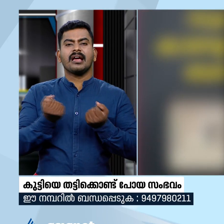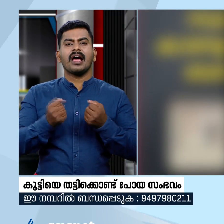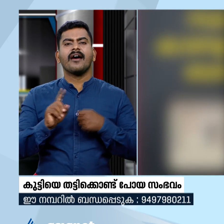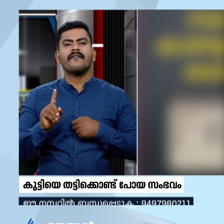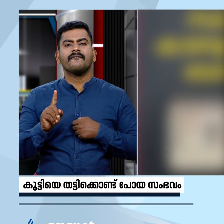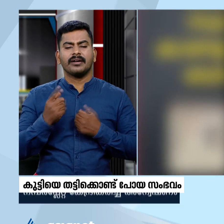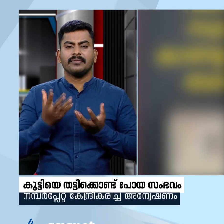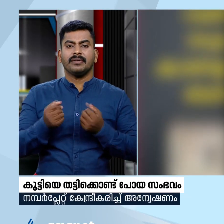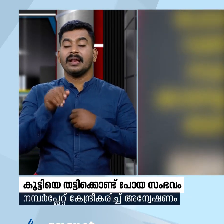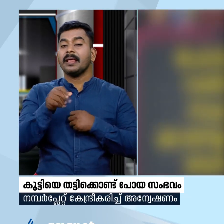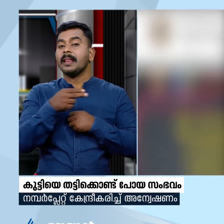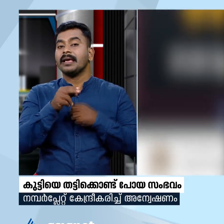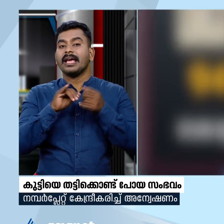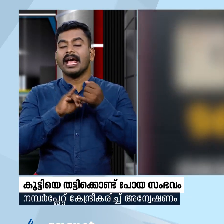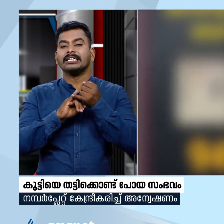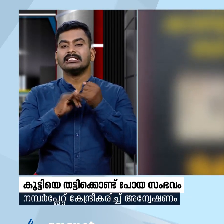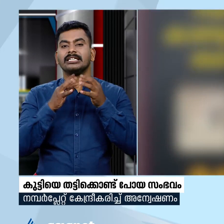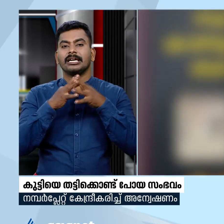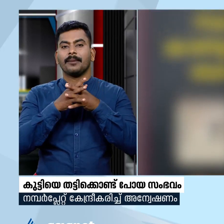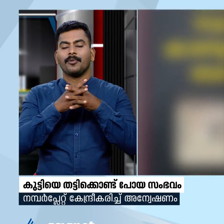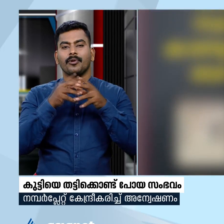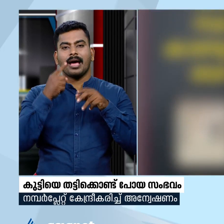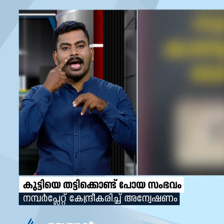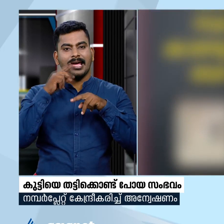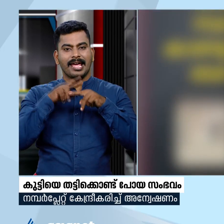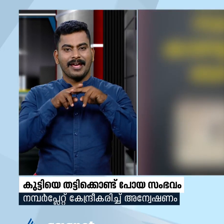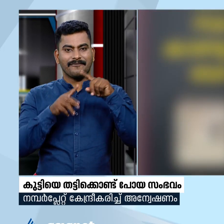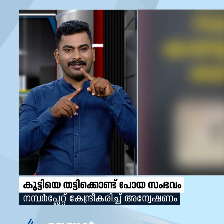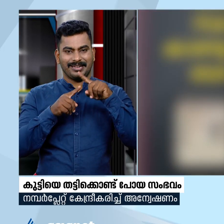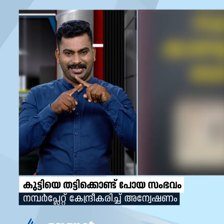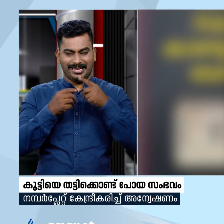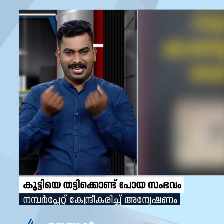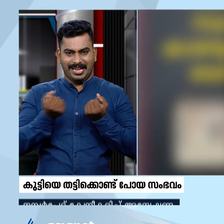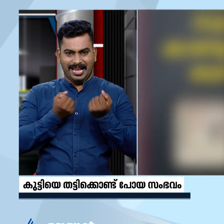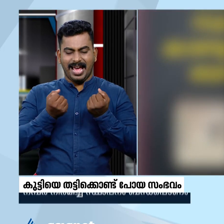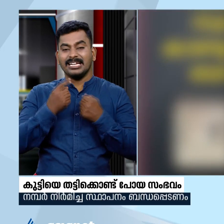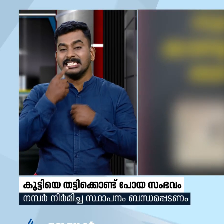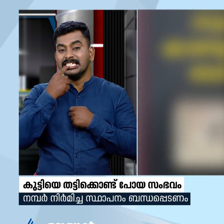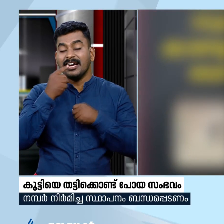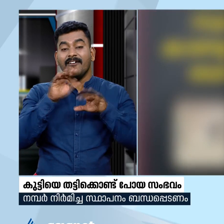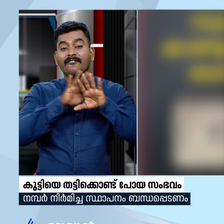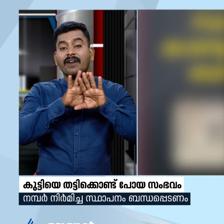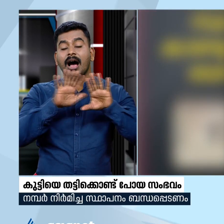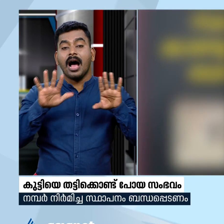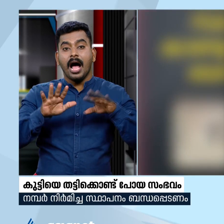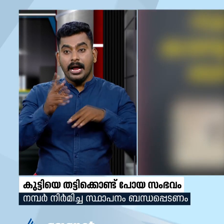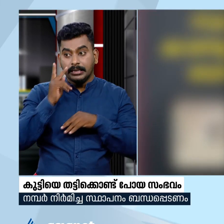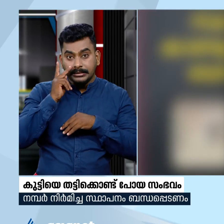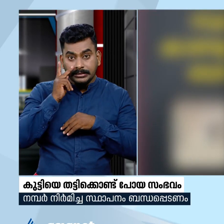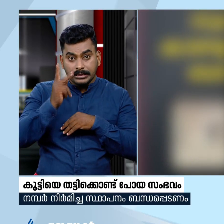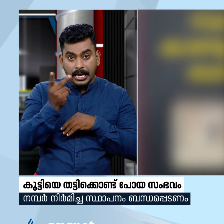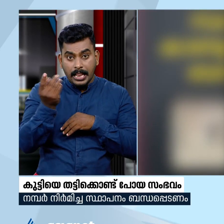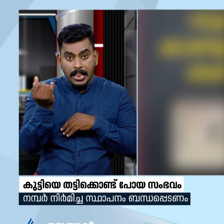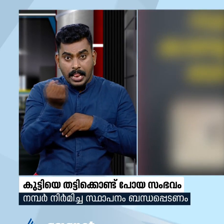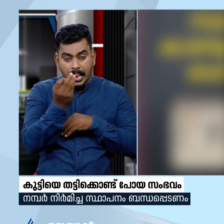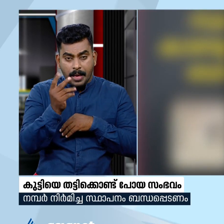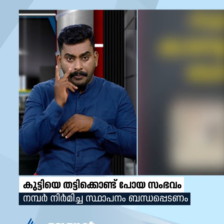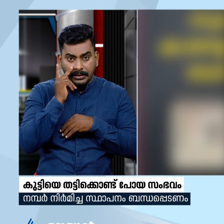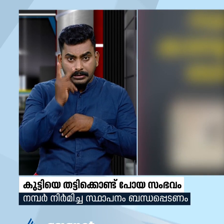ആദ്യം കണ്ടെത്തിയ വാഹന രജിസ്ട്രേഷൻ നമ്പർ വ്യാജമാണെന്ന് പോലീസ് വ്യക്തമാക്കിയിരുന്നു. ഇതിന് പിന്നാലെയാണ് ഒരു പുതിയ നമ്പറും വാഹന